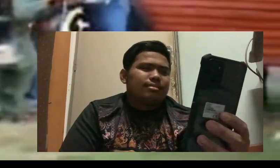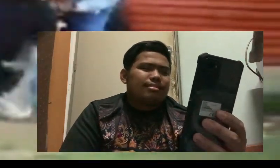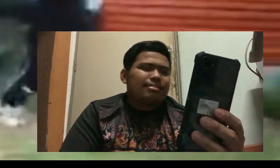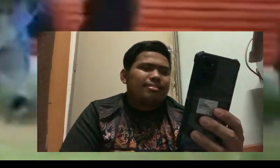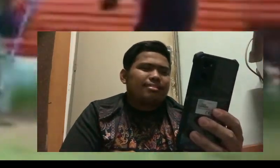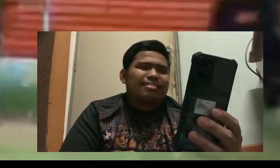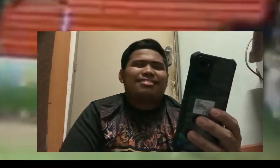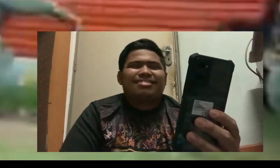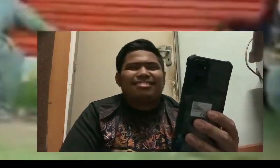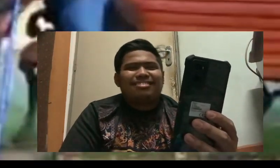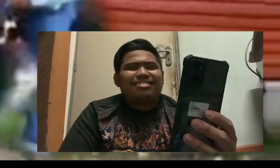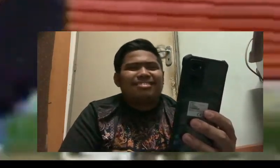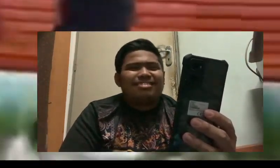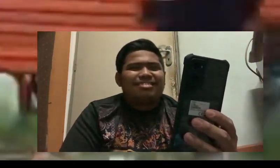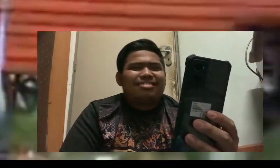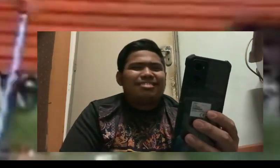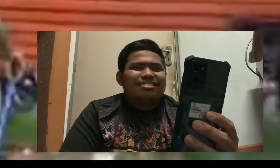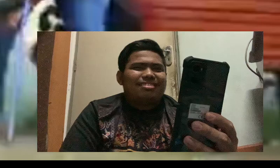अरे